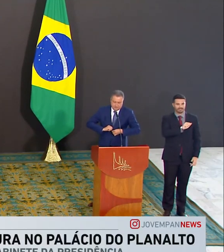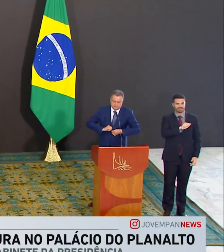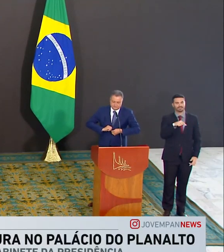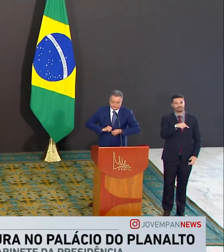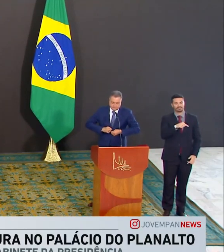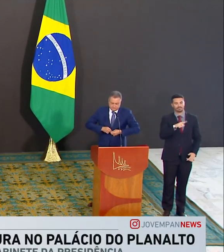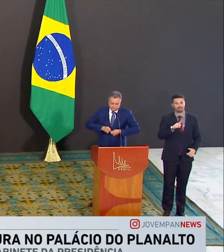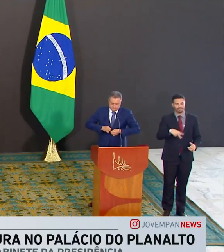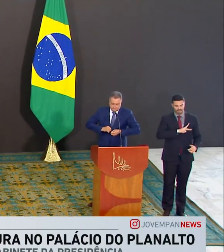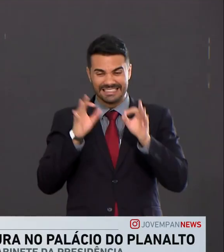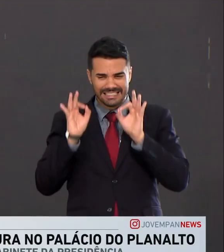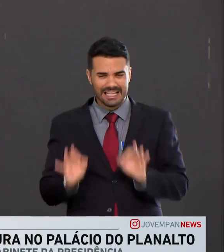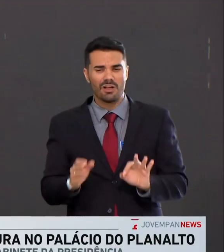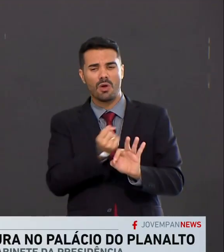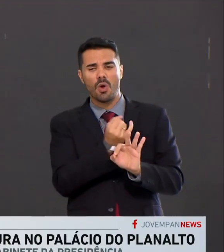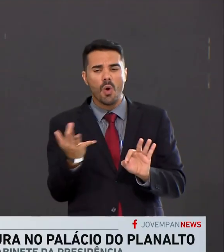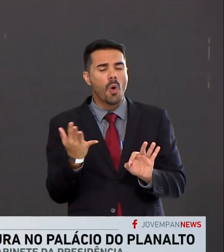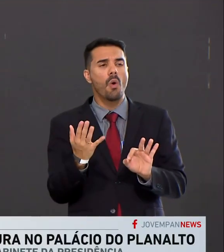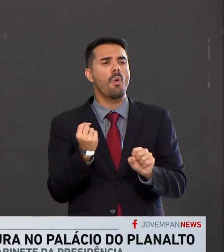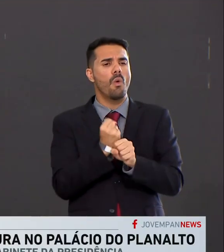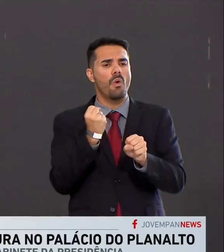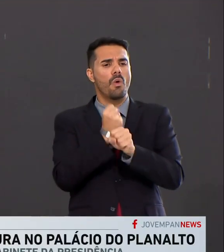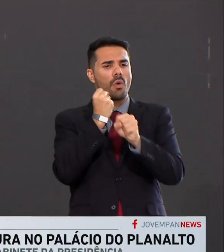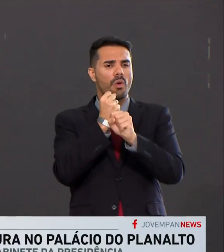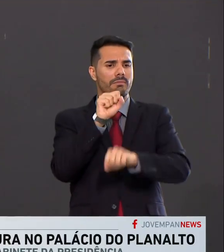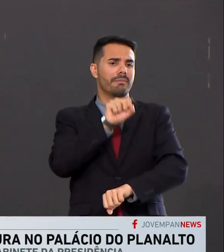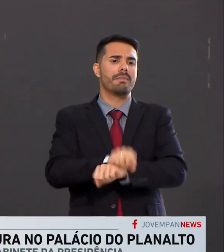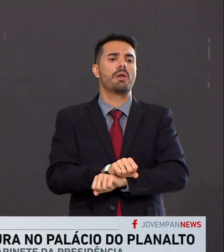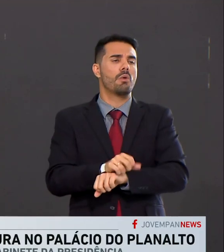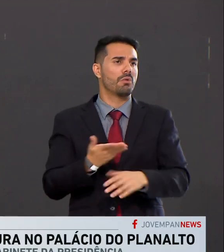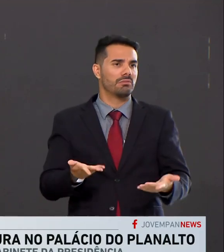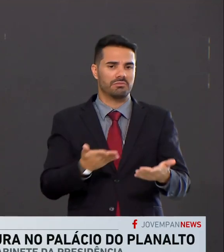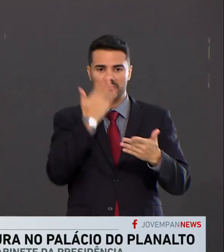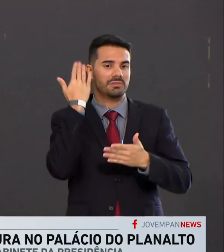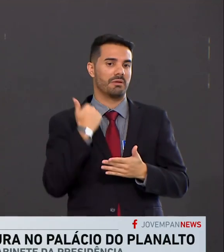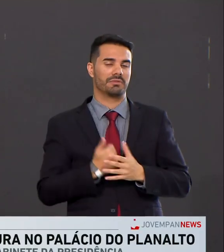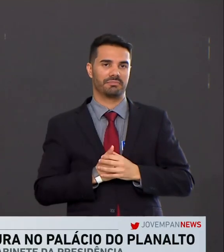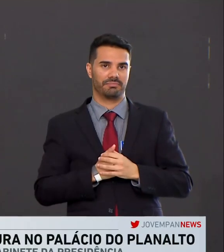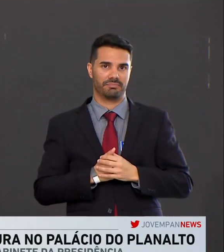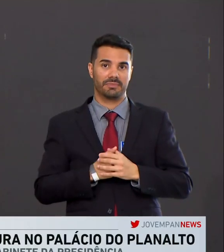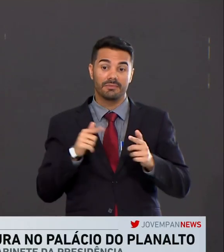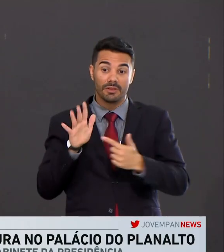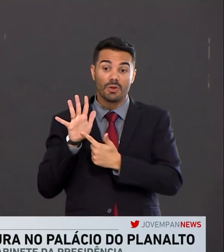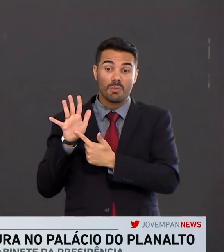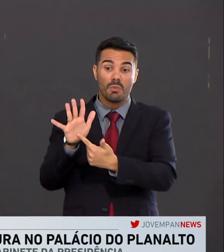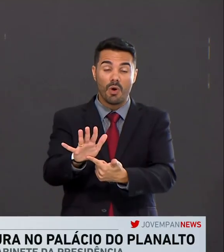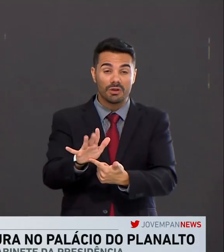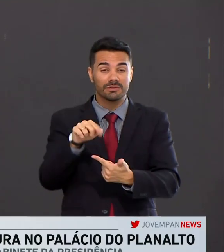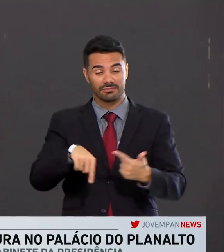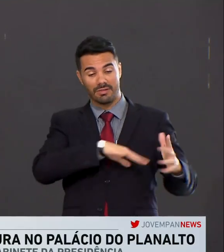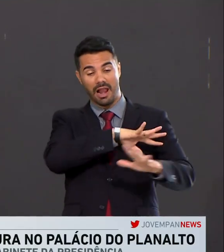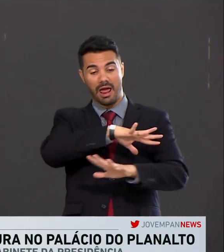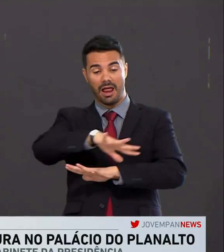não ter finalizado o serviço, alguns ministros palacianos, como Rui Costa, da Casa Civil, já estão ocupando